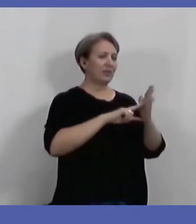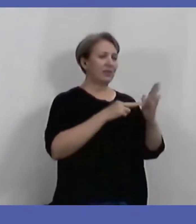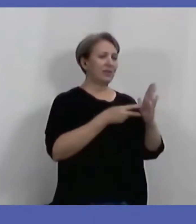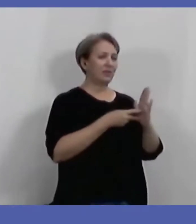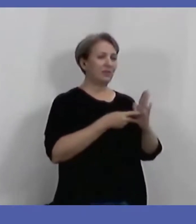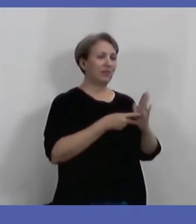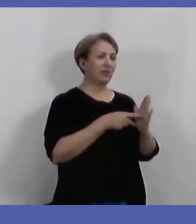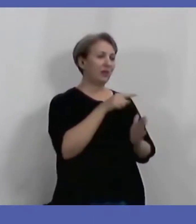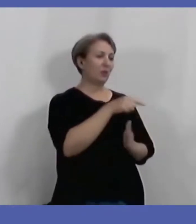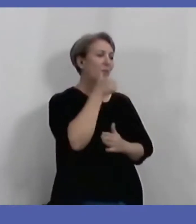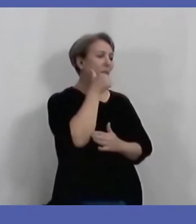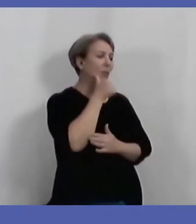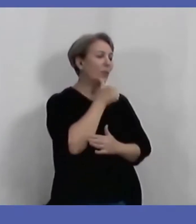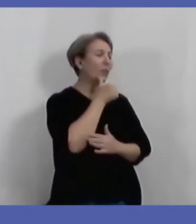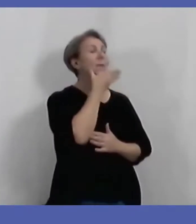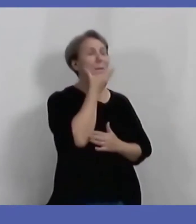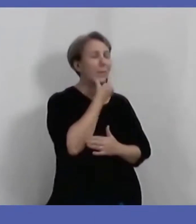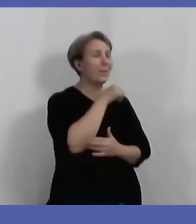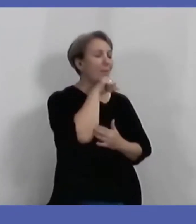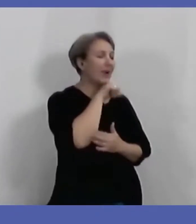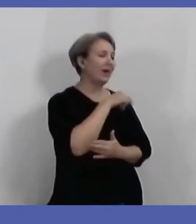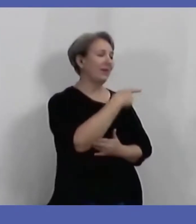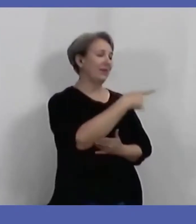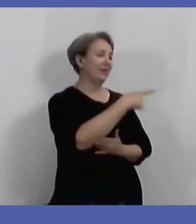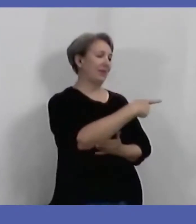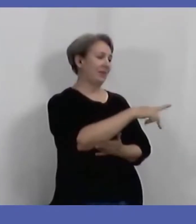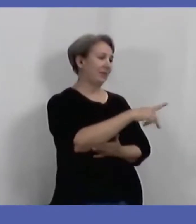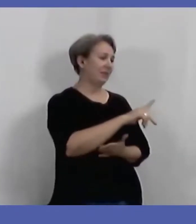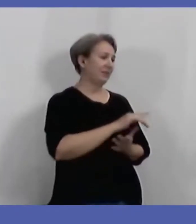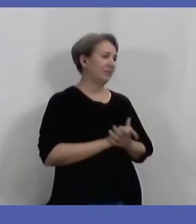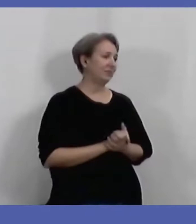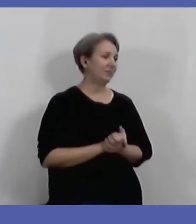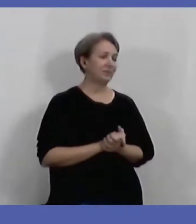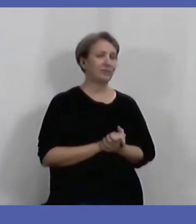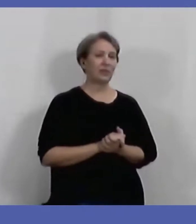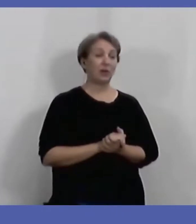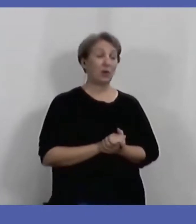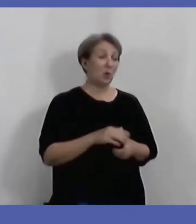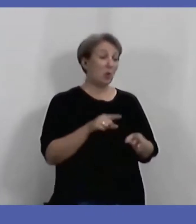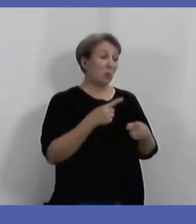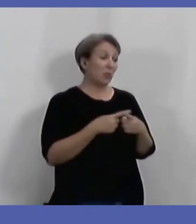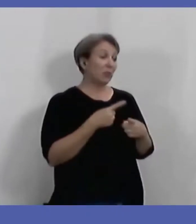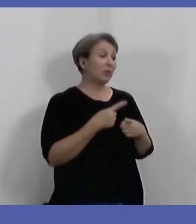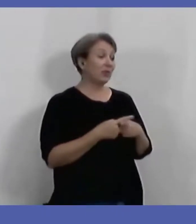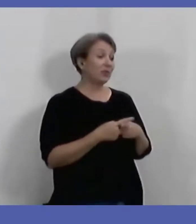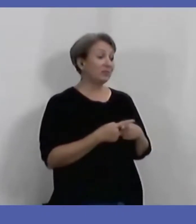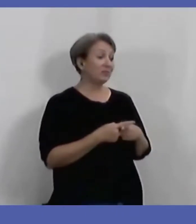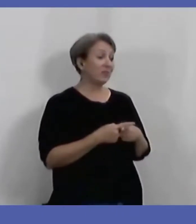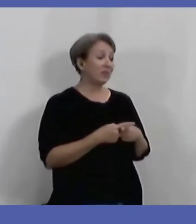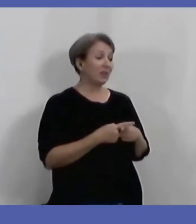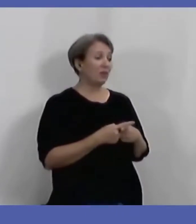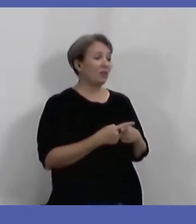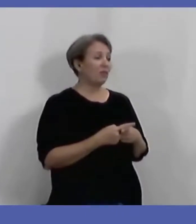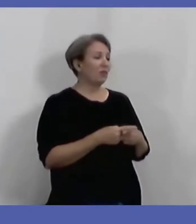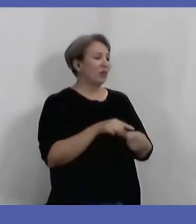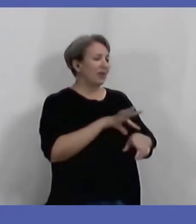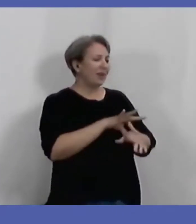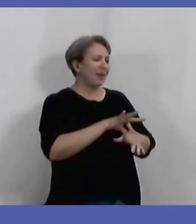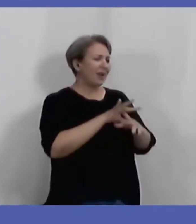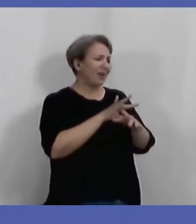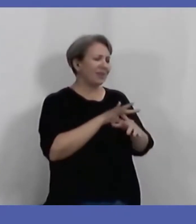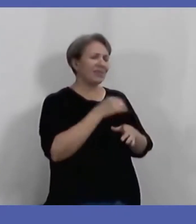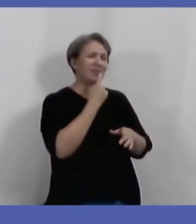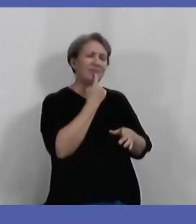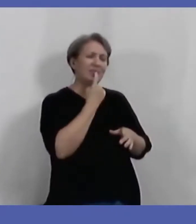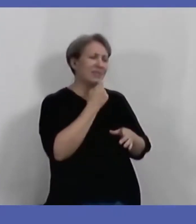natural, pai da carne que o gerou. Porque não foi carne e sangue quem te revelaram. Então o Senhor